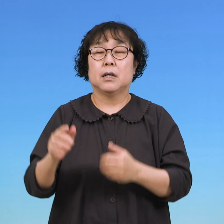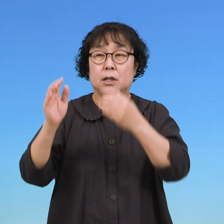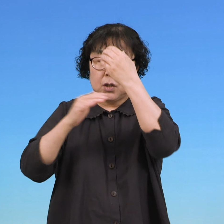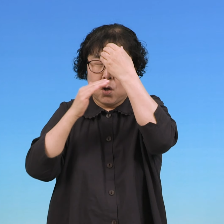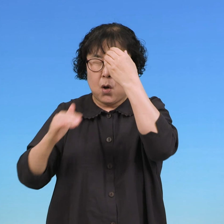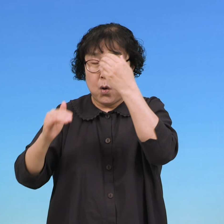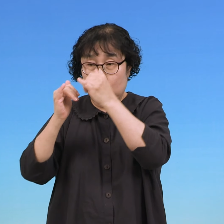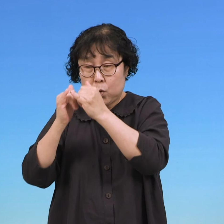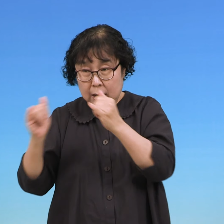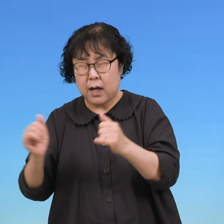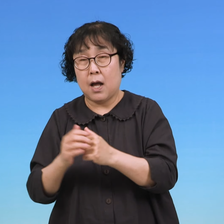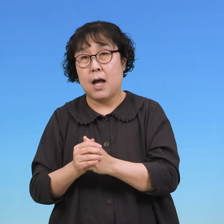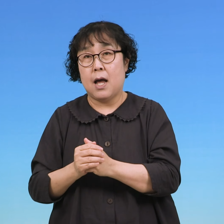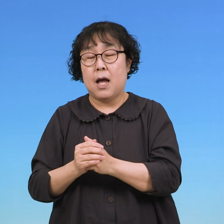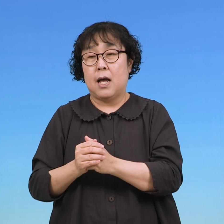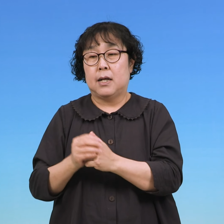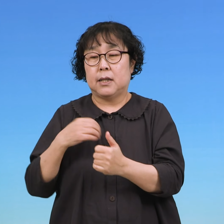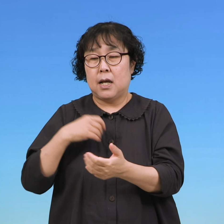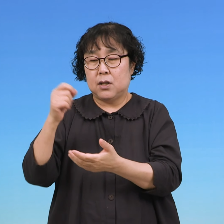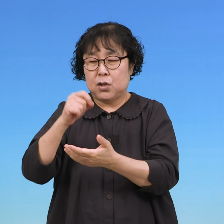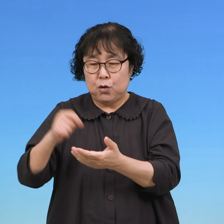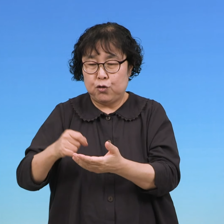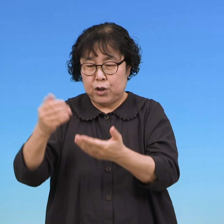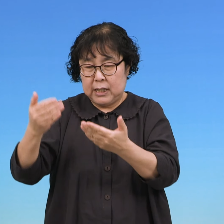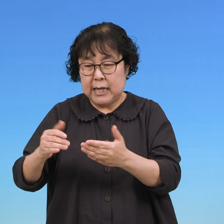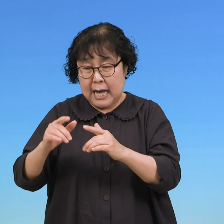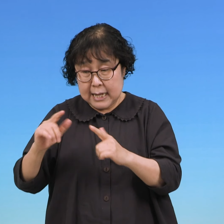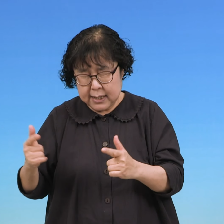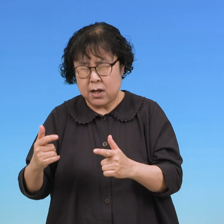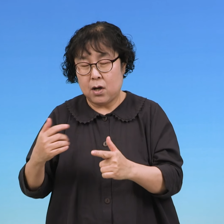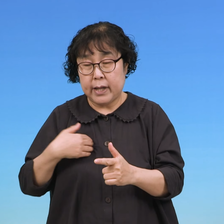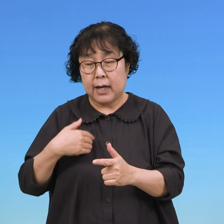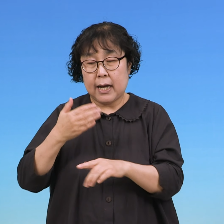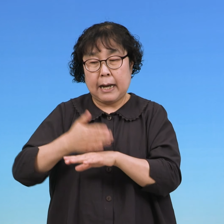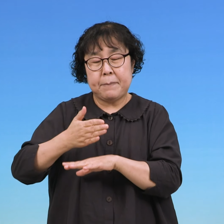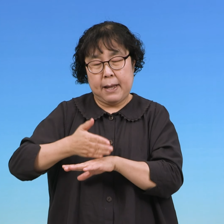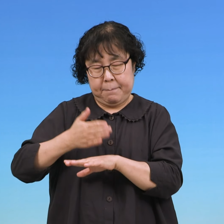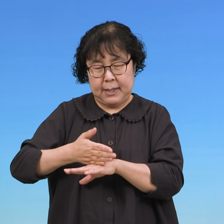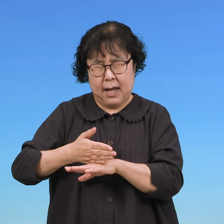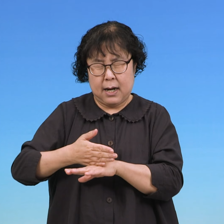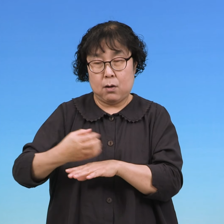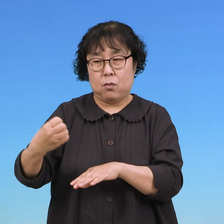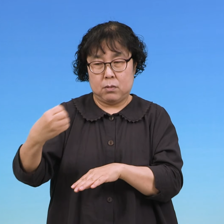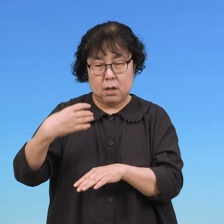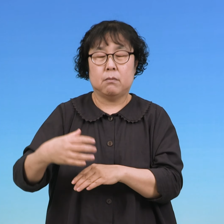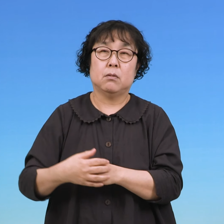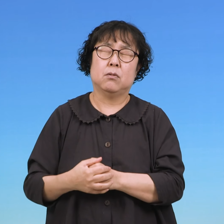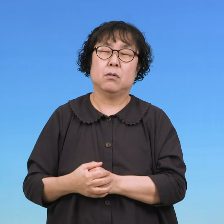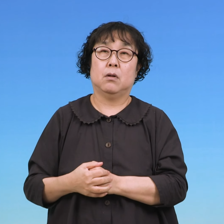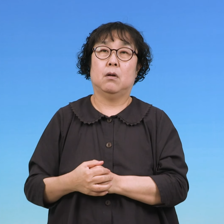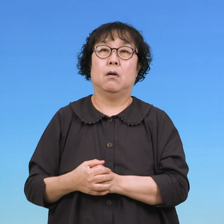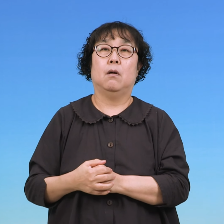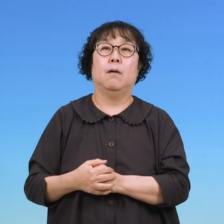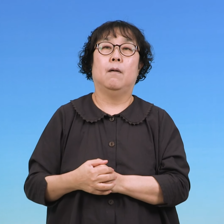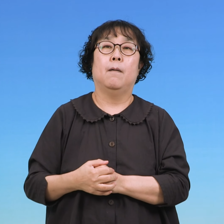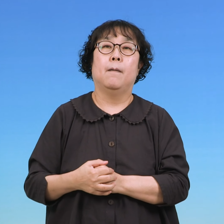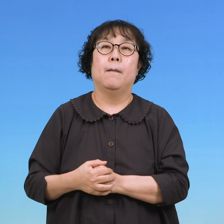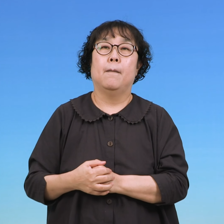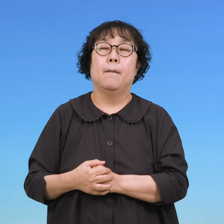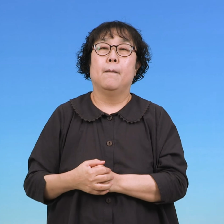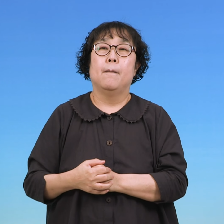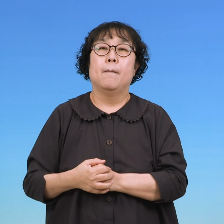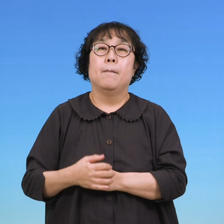저한테 안 써줘서 목사님 고맙습니다. 이렇게 연락이 온 거예요. 아까 말씀드렸잖아요. 이분은 독실한 크리스찬이거든요.